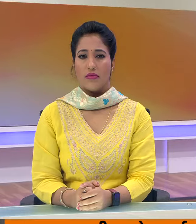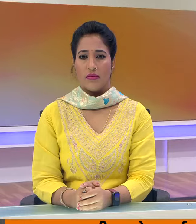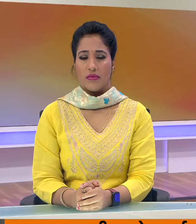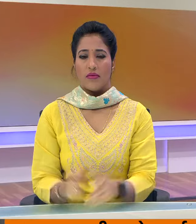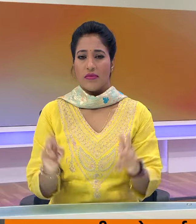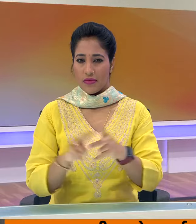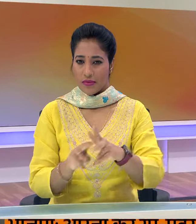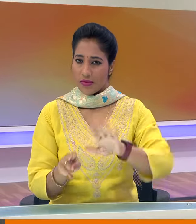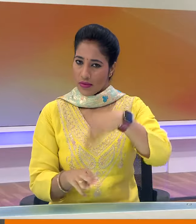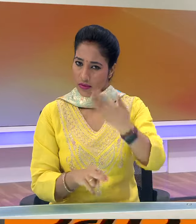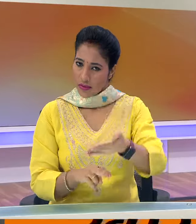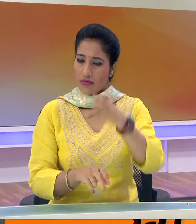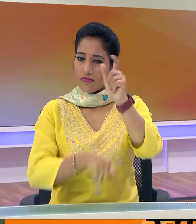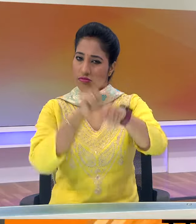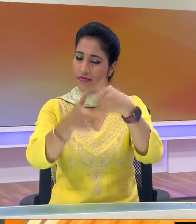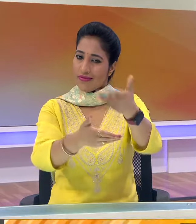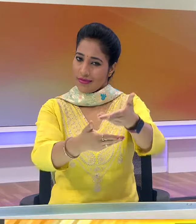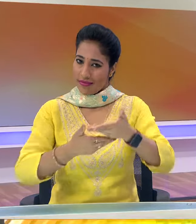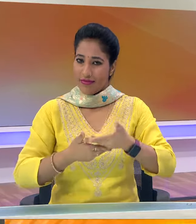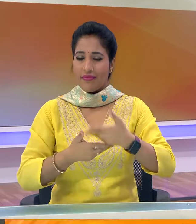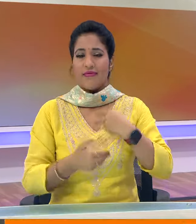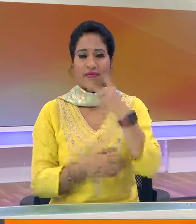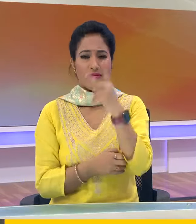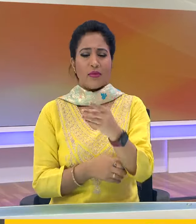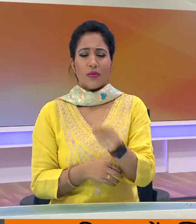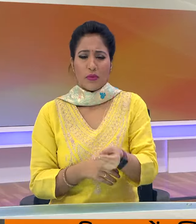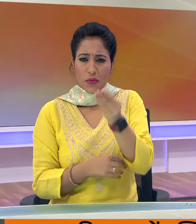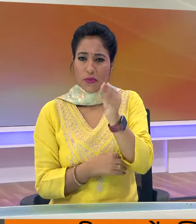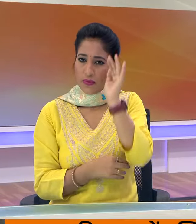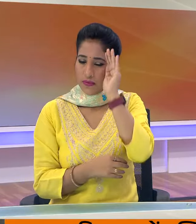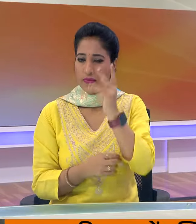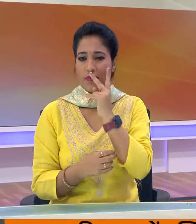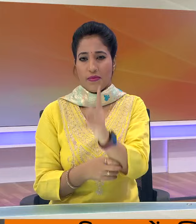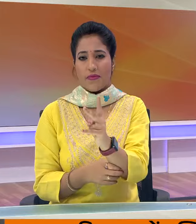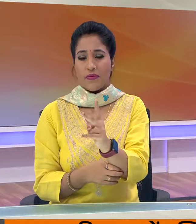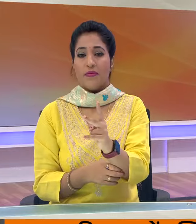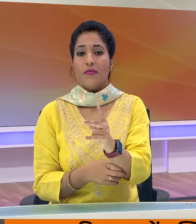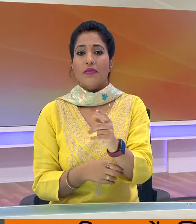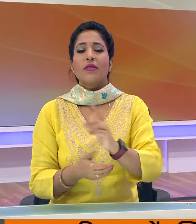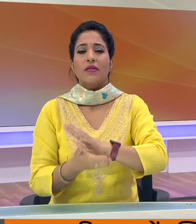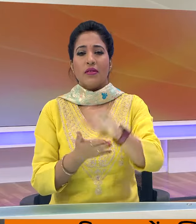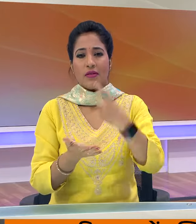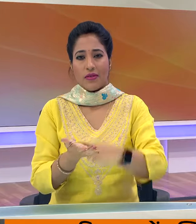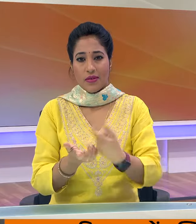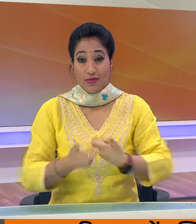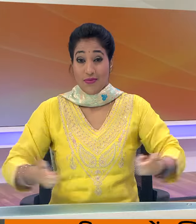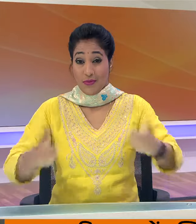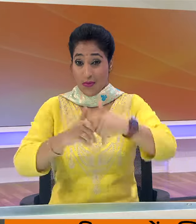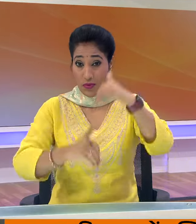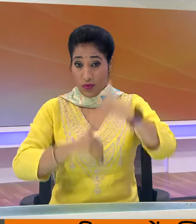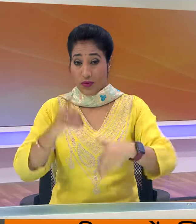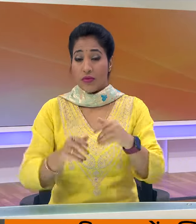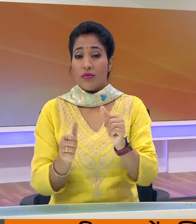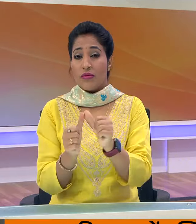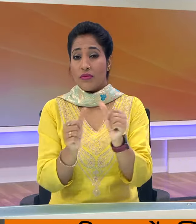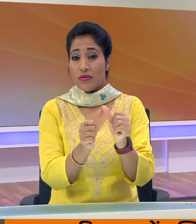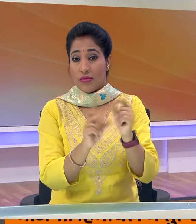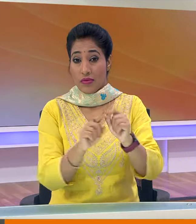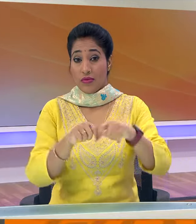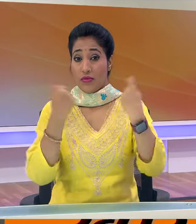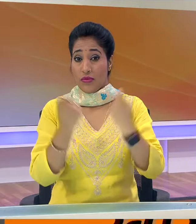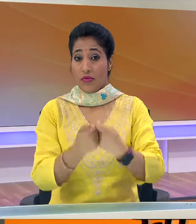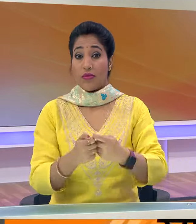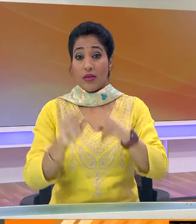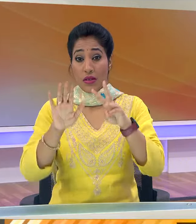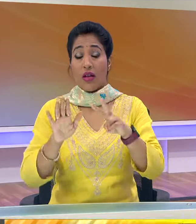ब्रेक के बाद एक बार फिर आपका स्वागत है। आइए कुछ और खबरों की ओर बढ़ते हैं। हरियाणा विधानसभा चुनाव के लिए आम आदमी पार्टी ने